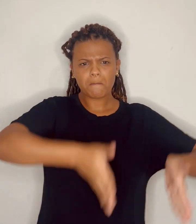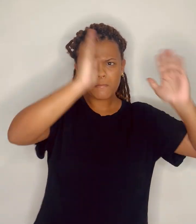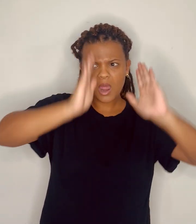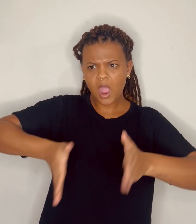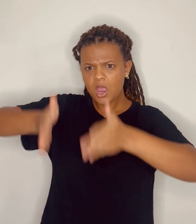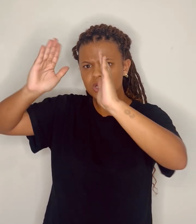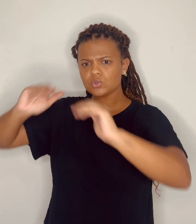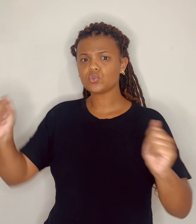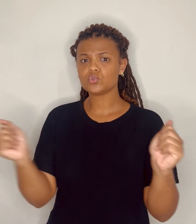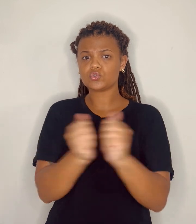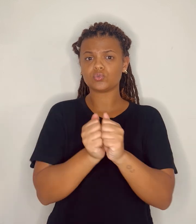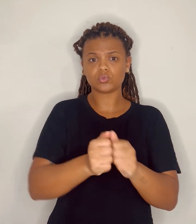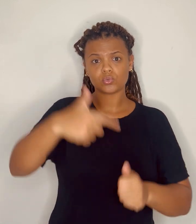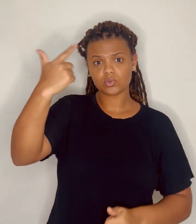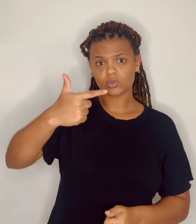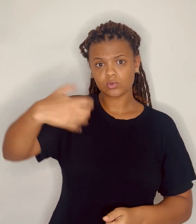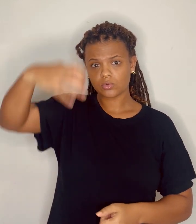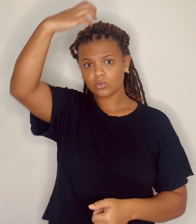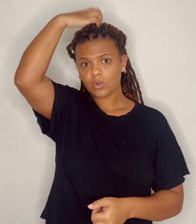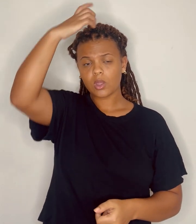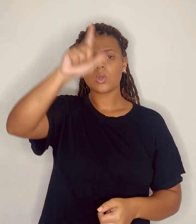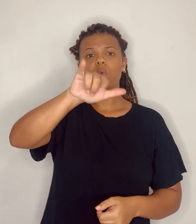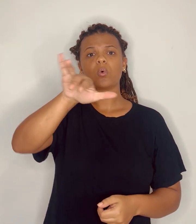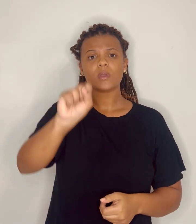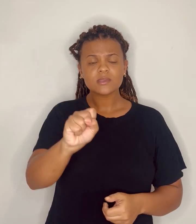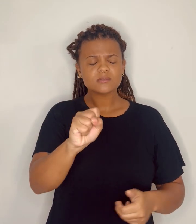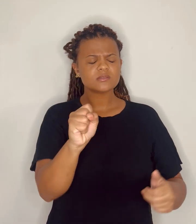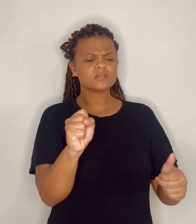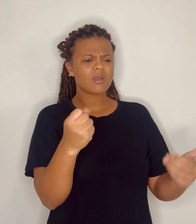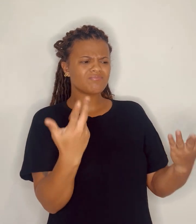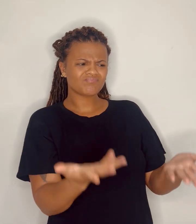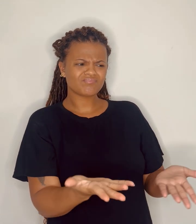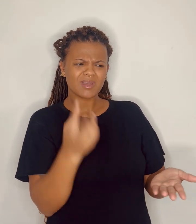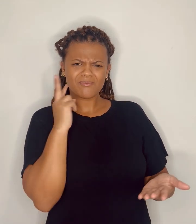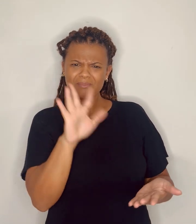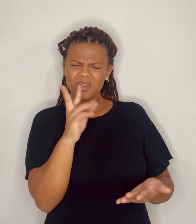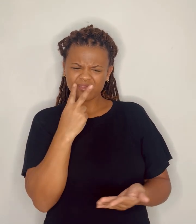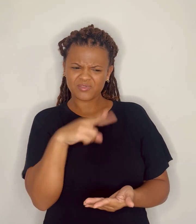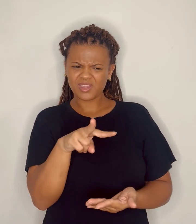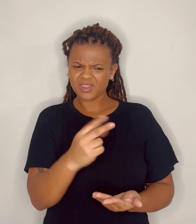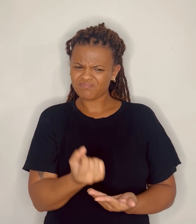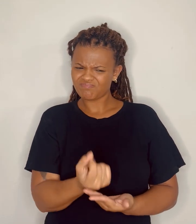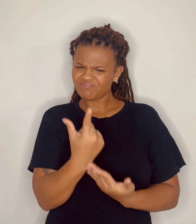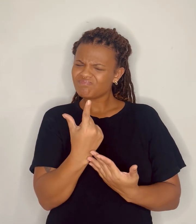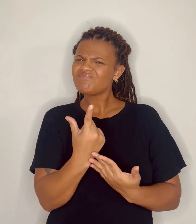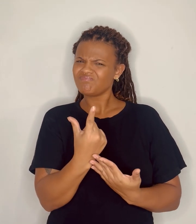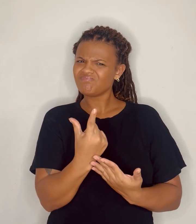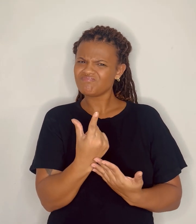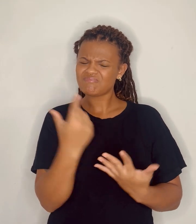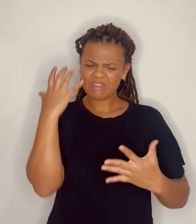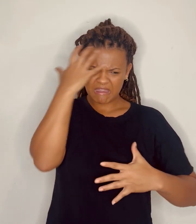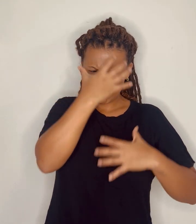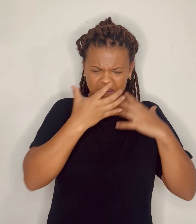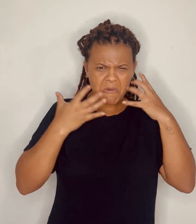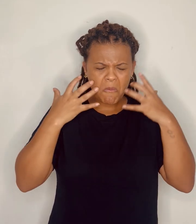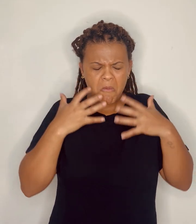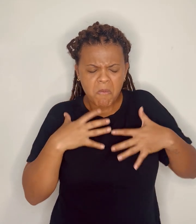lado desse rei Luiz de Vasconcelos de Souza, mas apresentado de uma maneira muito caricata, disforme, com